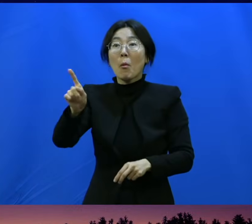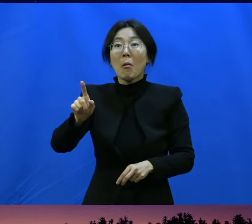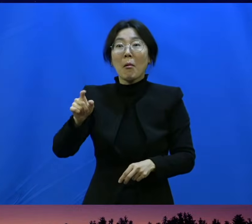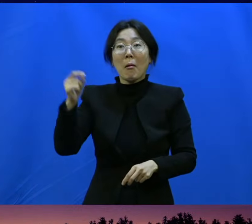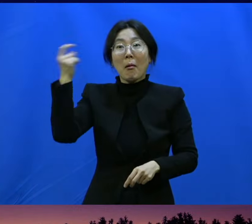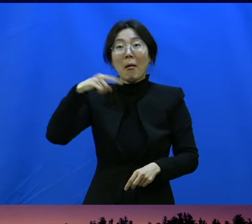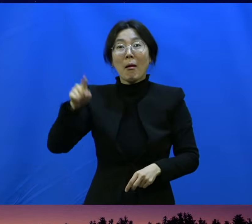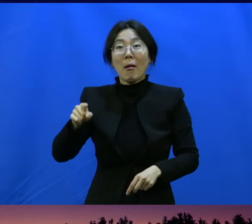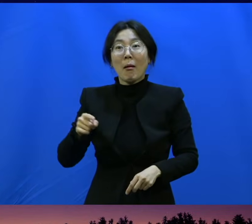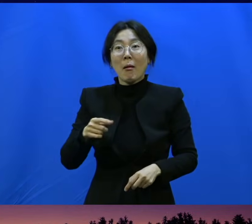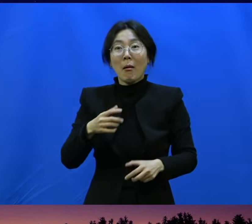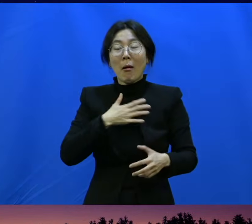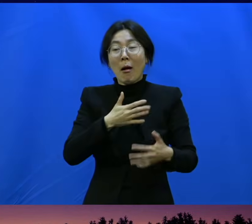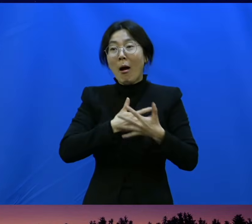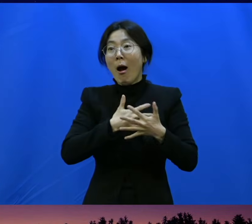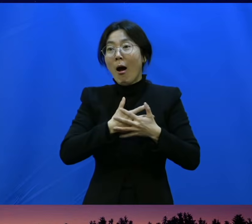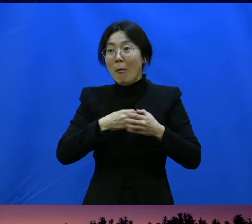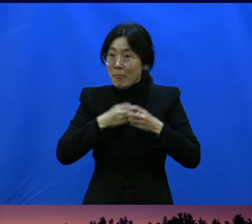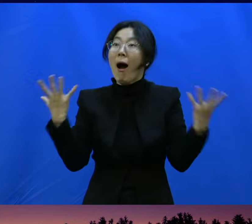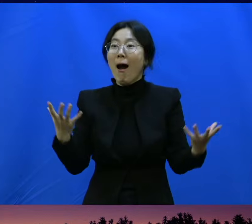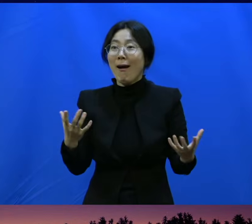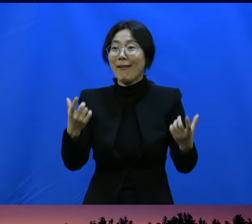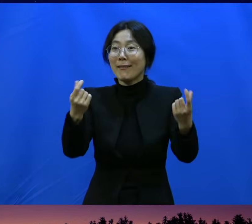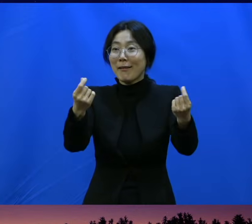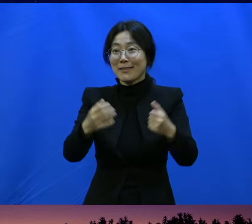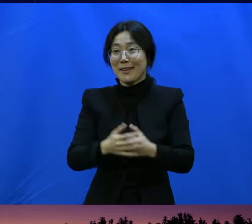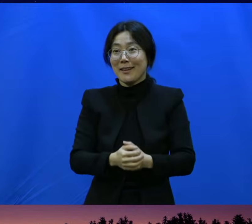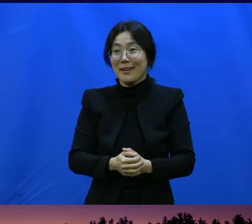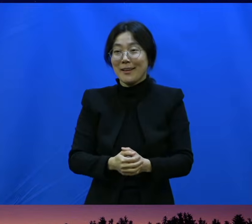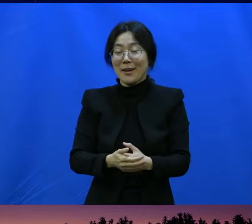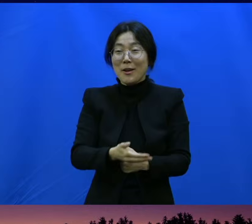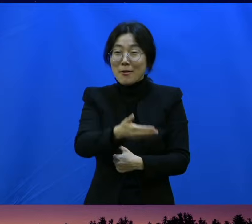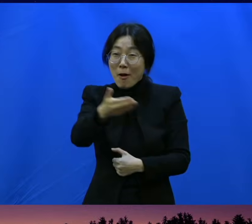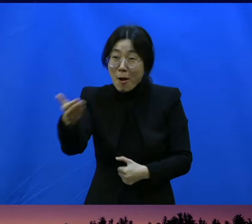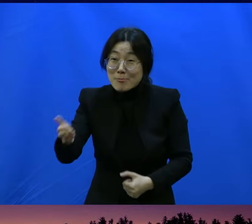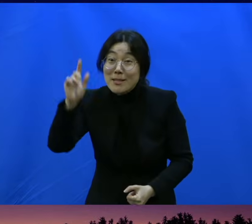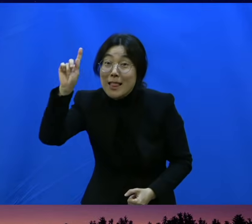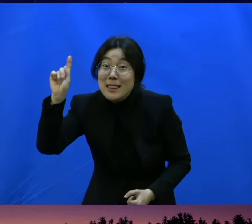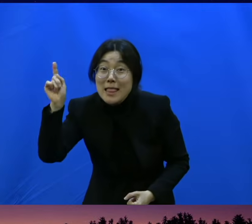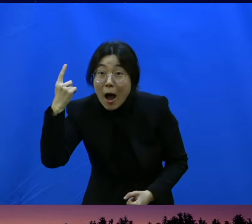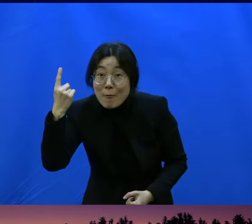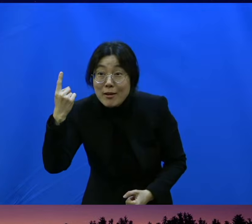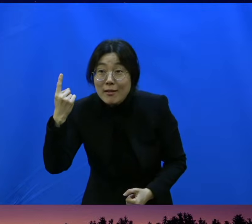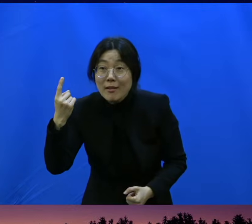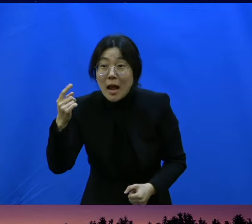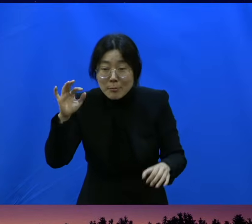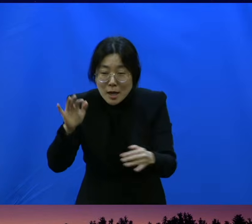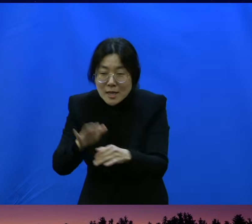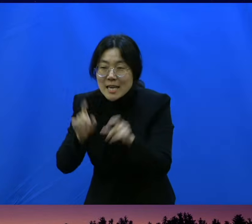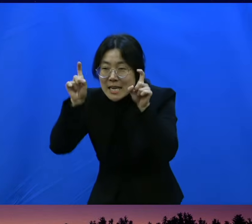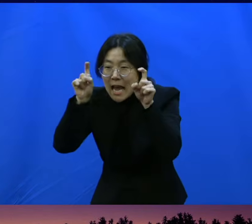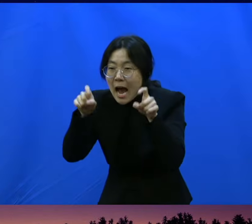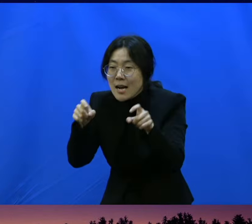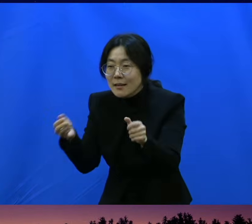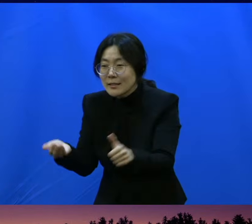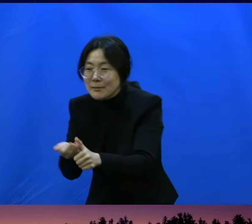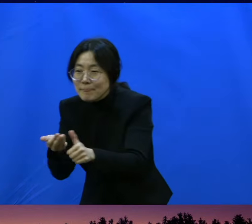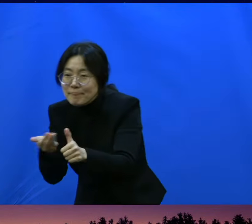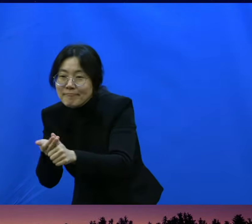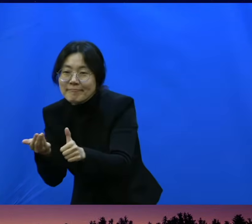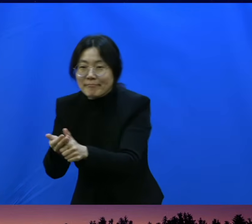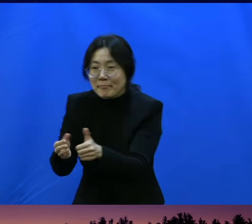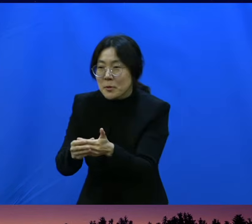심장병. 위험한 거예요. 여러분 어디를 가나 여러분 다윗이 가면 다 알아주는 거잖아요. 막 손을 흔들고